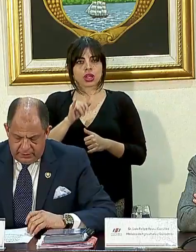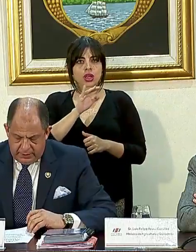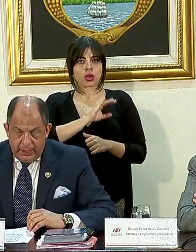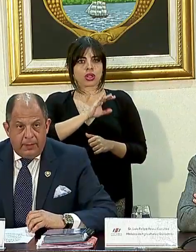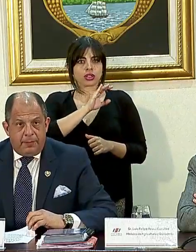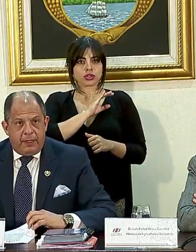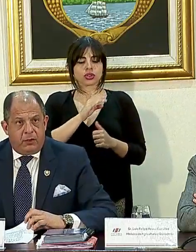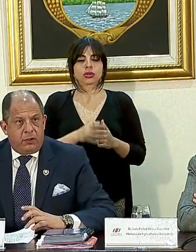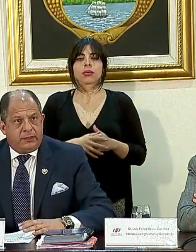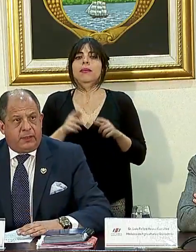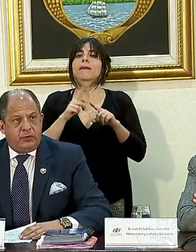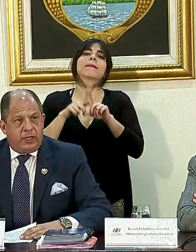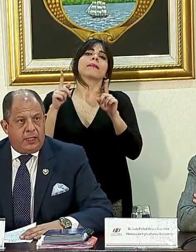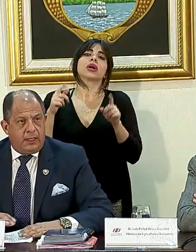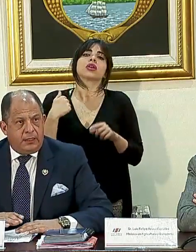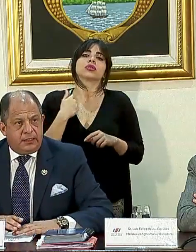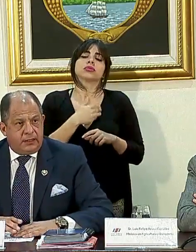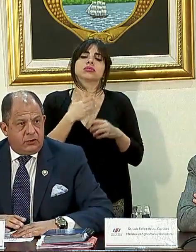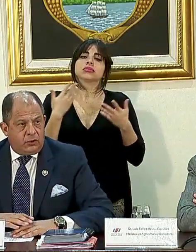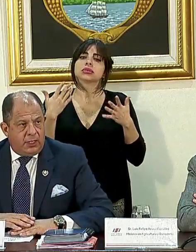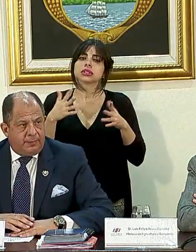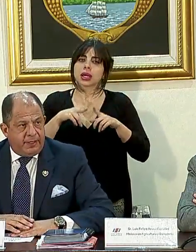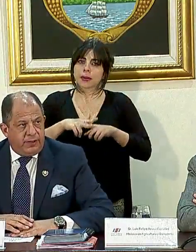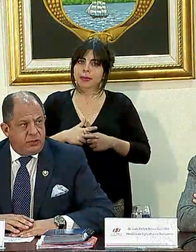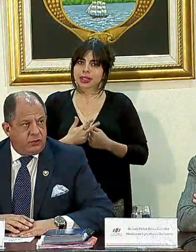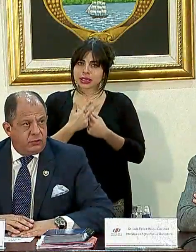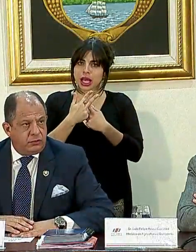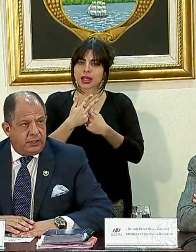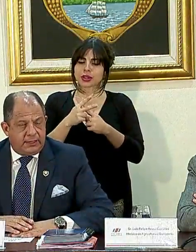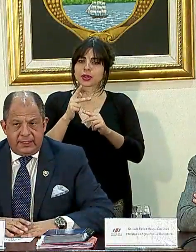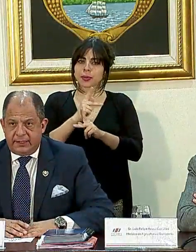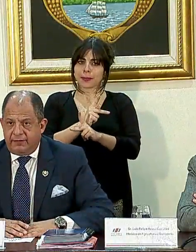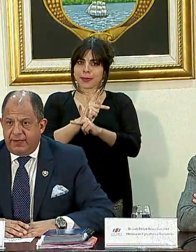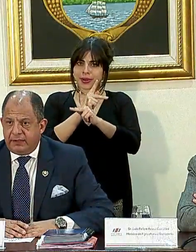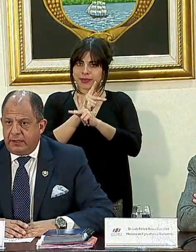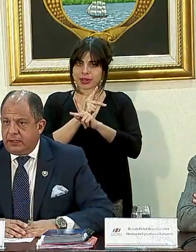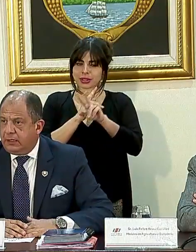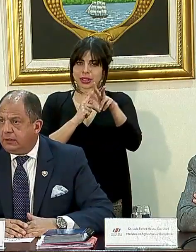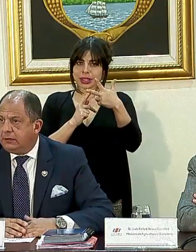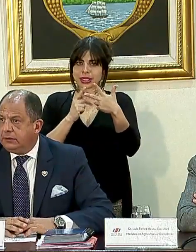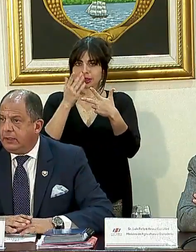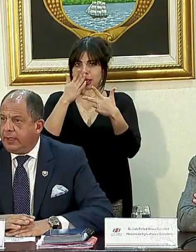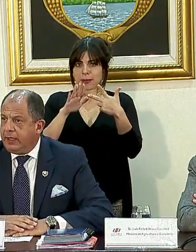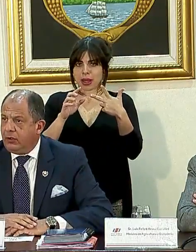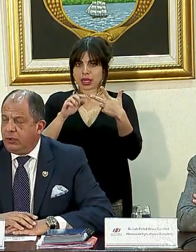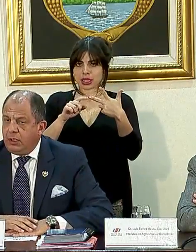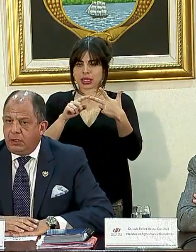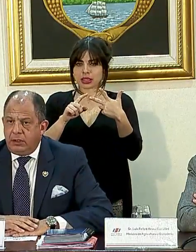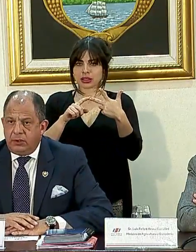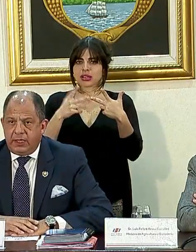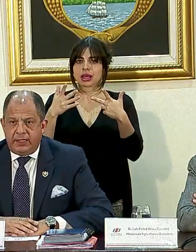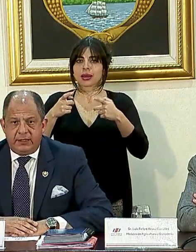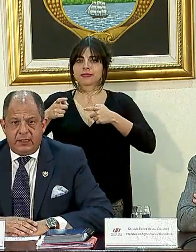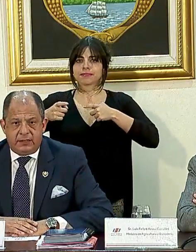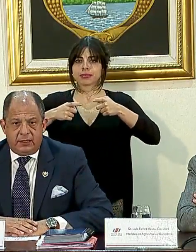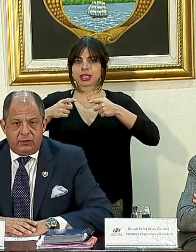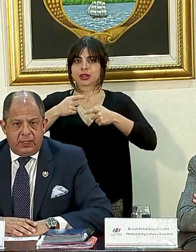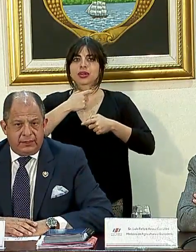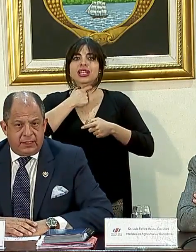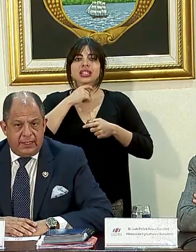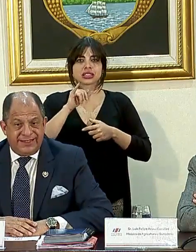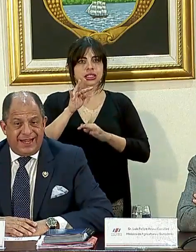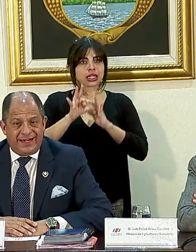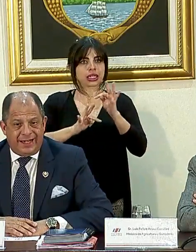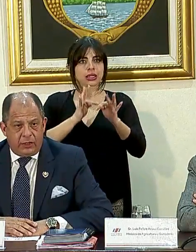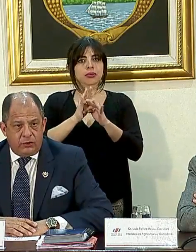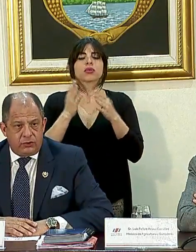condiciones. Pero estamos ya iniciando la previsión de la tercera fase del manejo de una crisis de esta